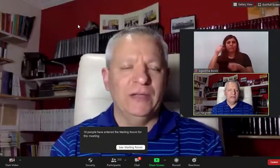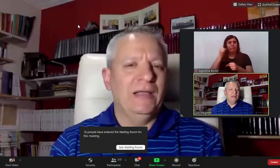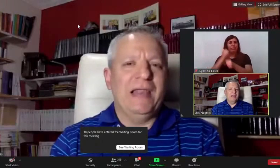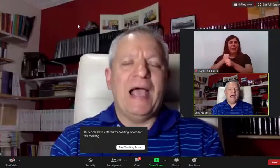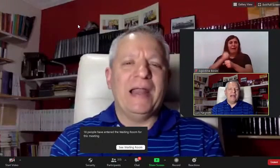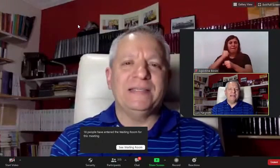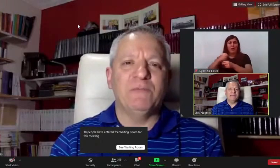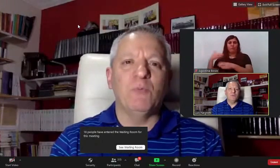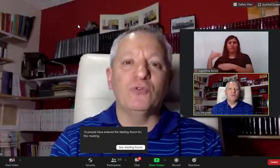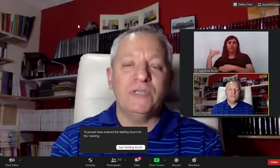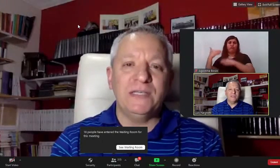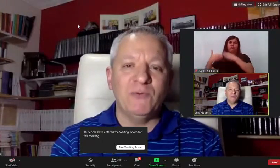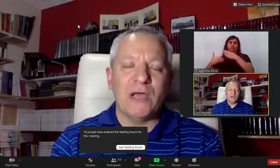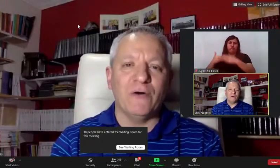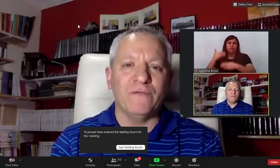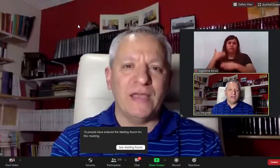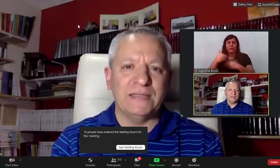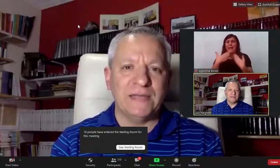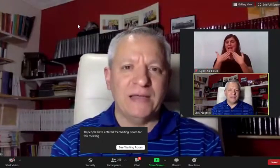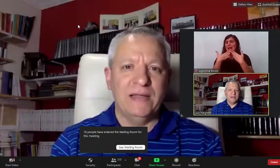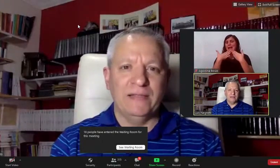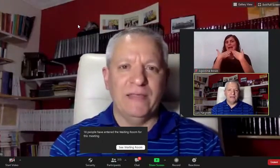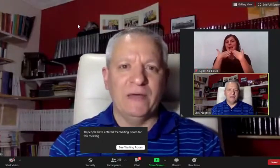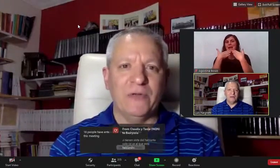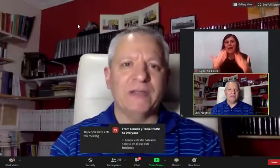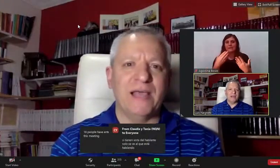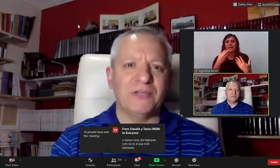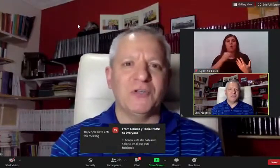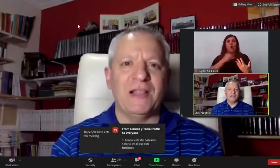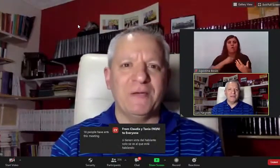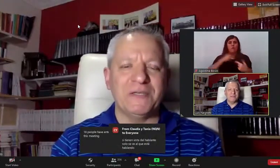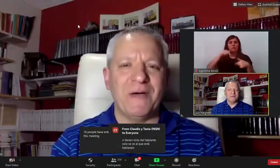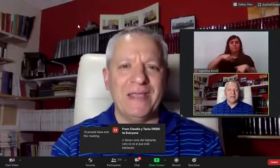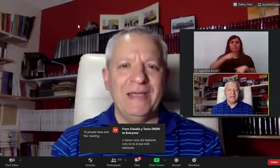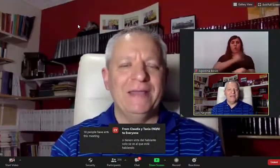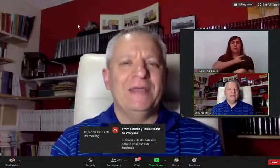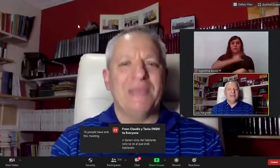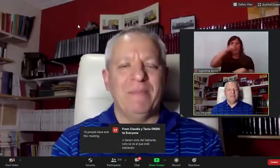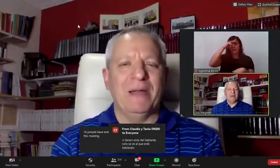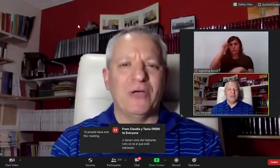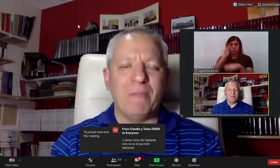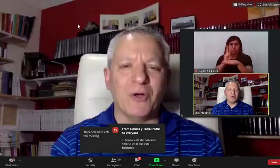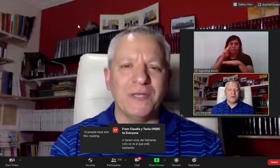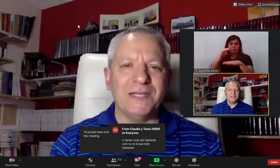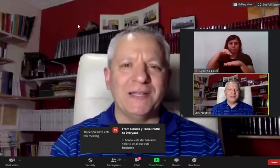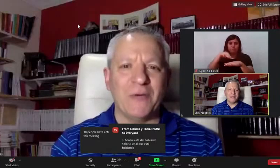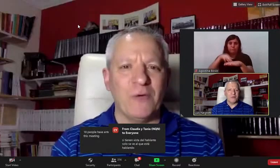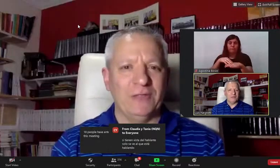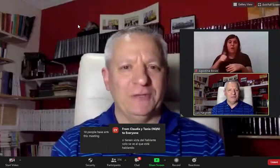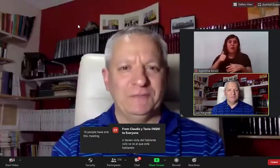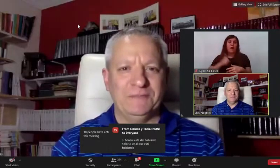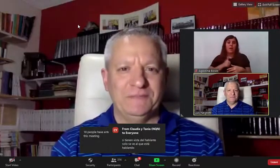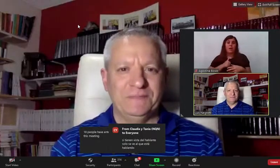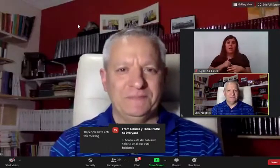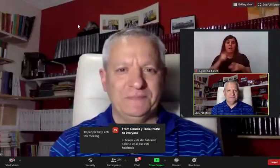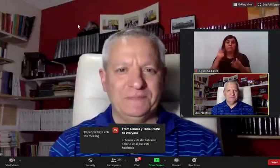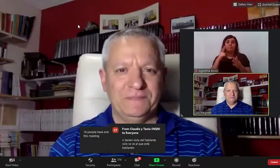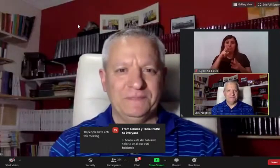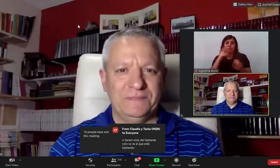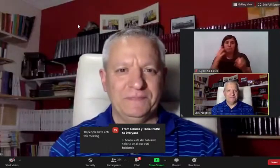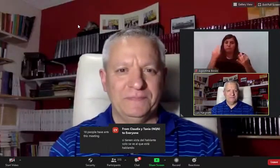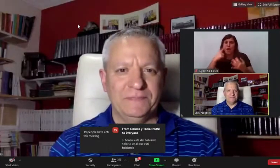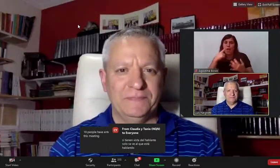años. Les agradecemos muchísimo la confianza desde la Universidad Nacional de Villa María y esperemos que aprovechen este encuentro.